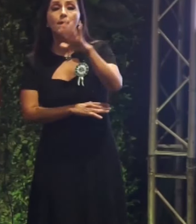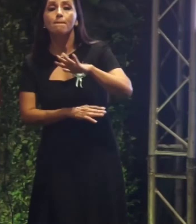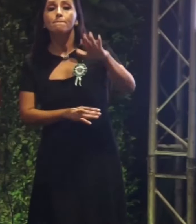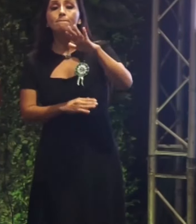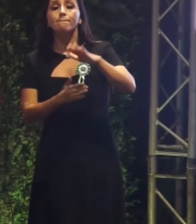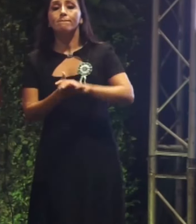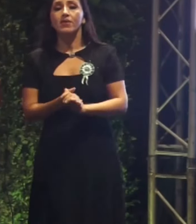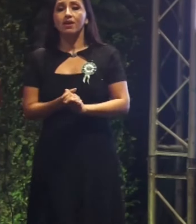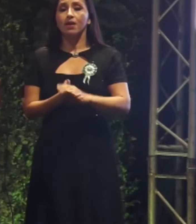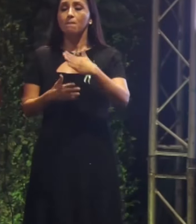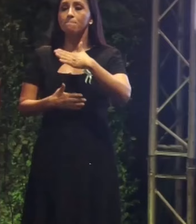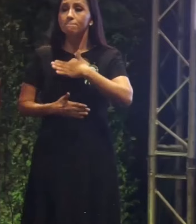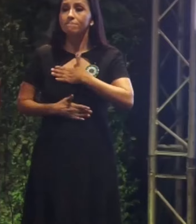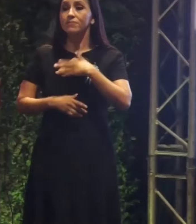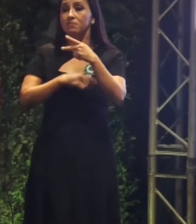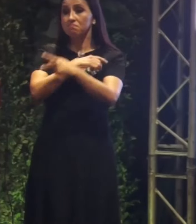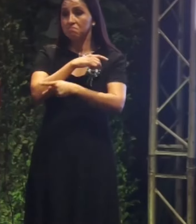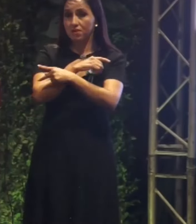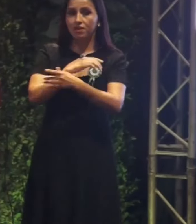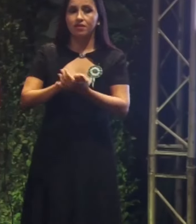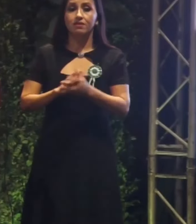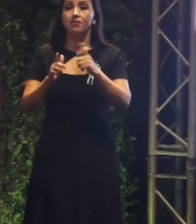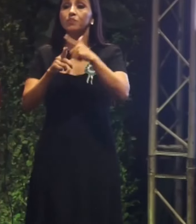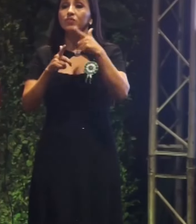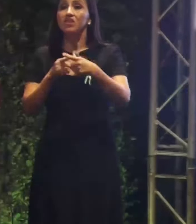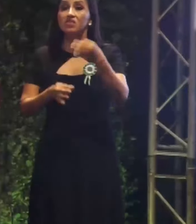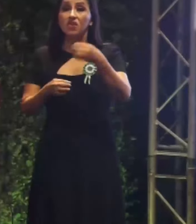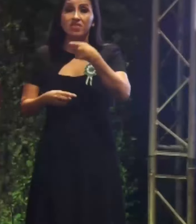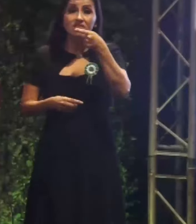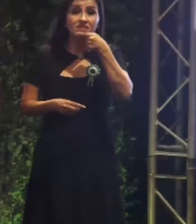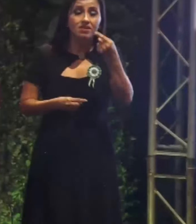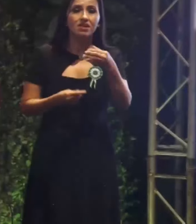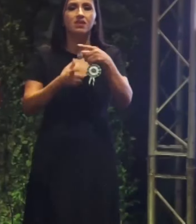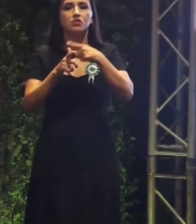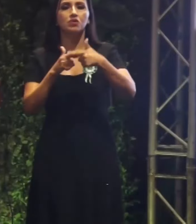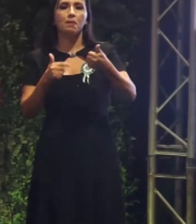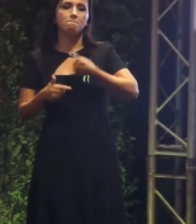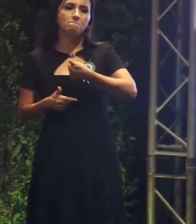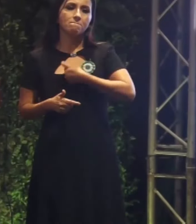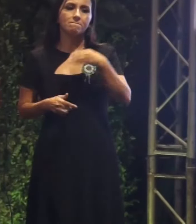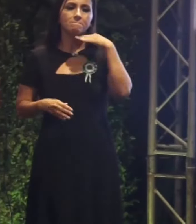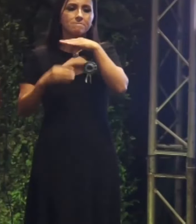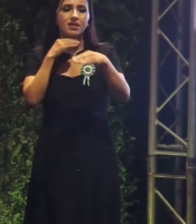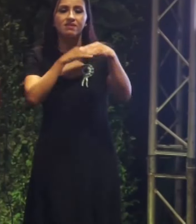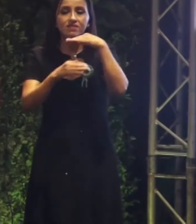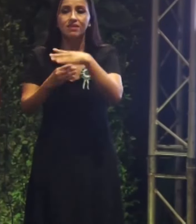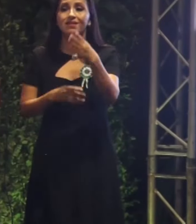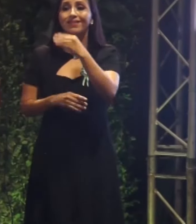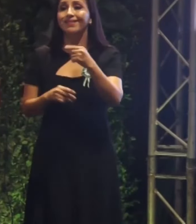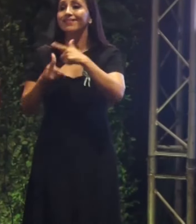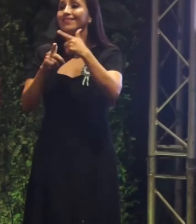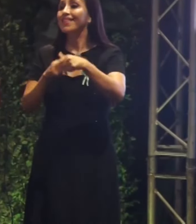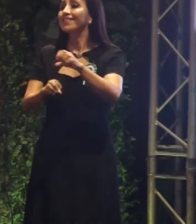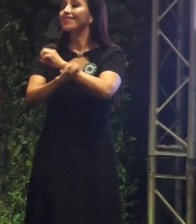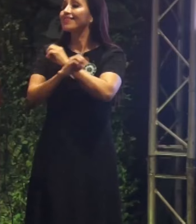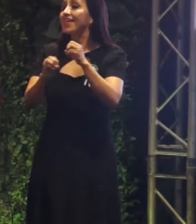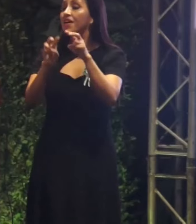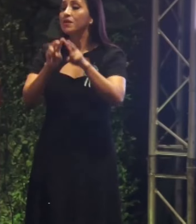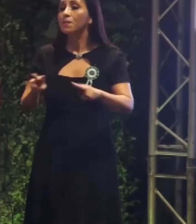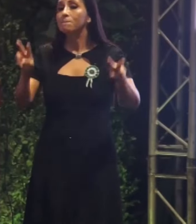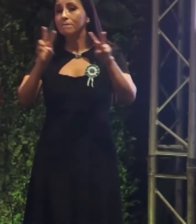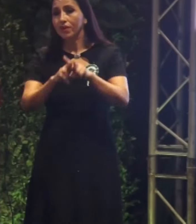Y aseguro que si no somos capaces de asumirlo y decirlo, estamos mintiéndonos a nosotros mismos y así nada va a